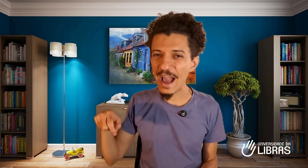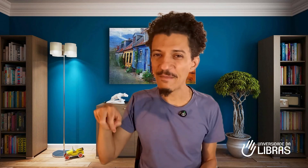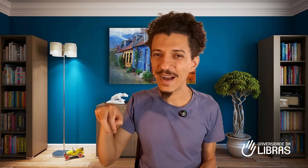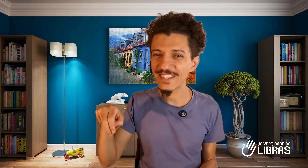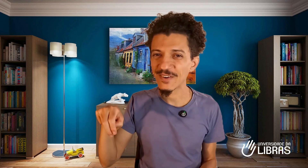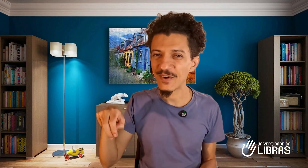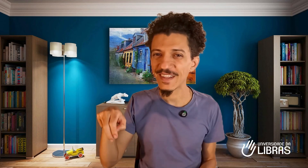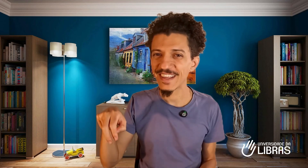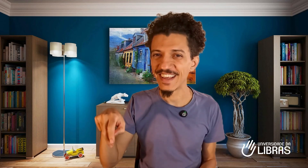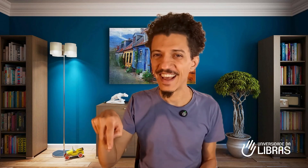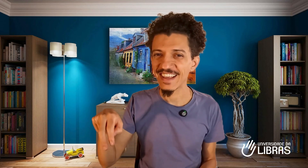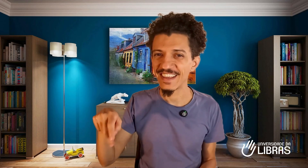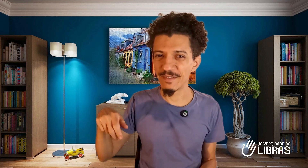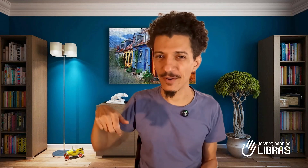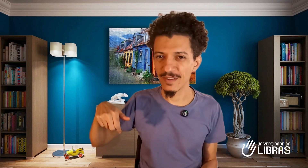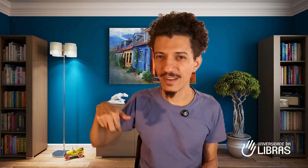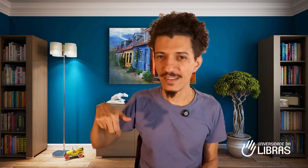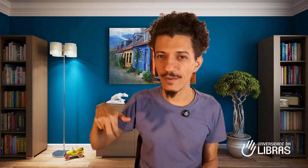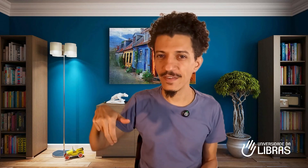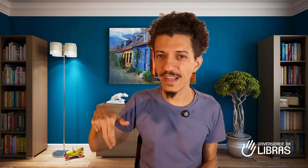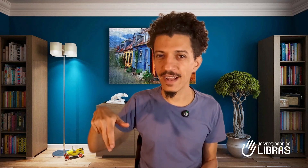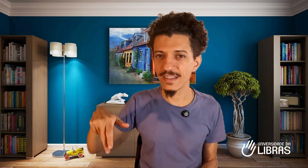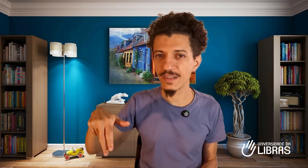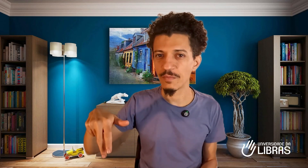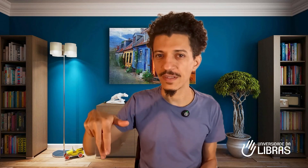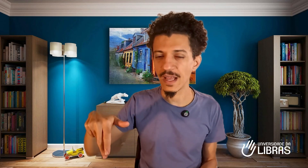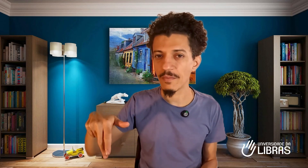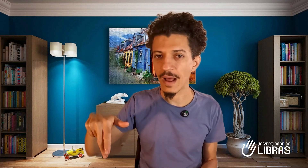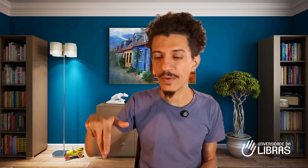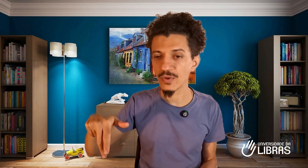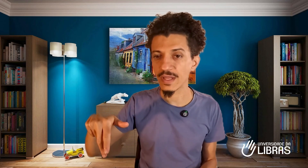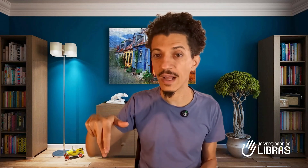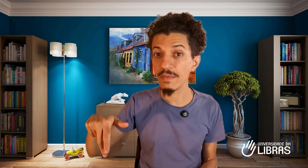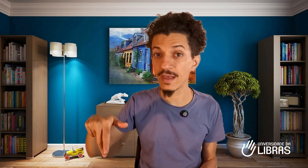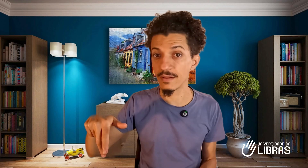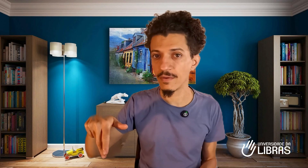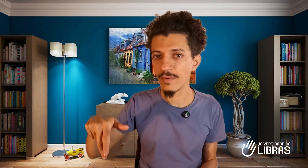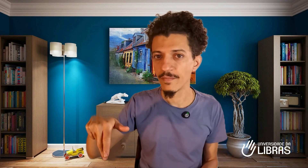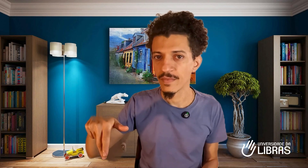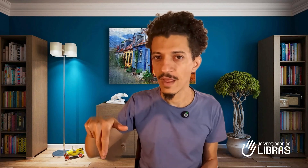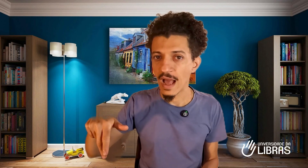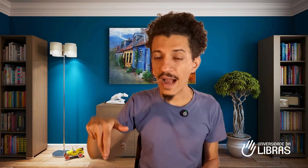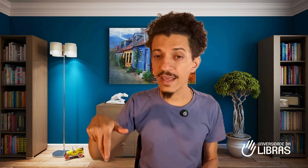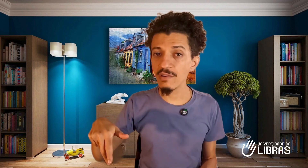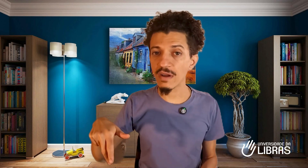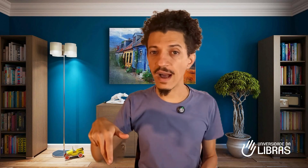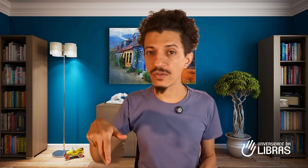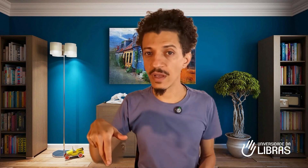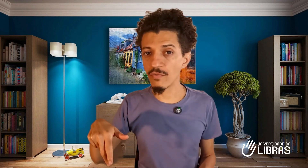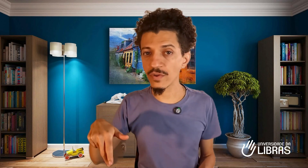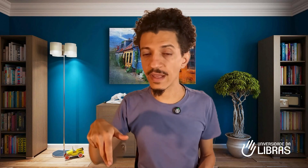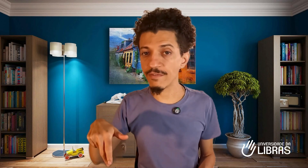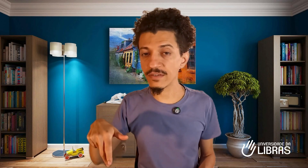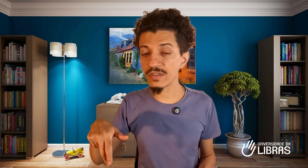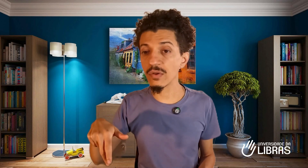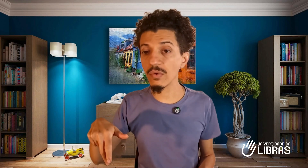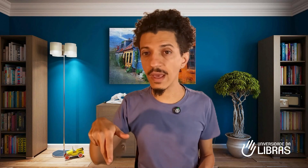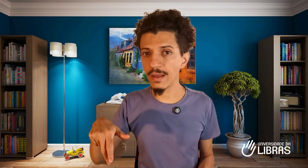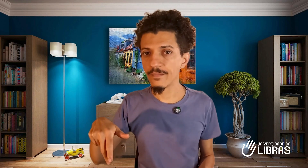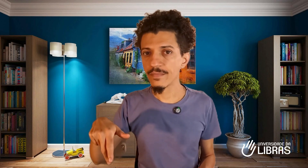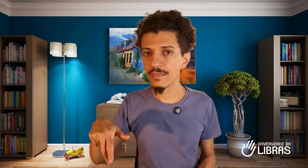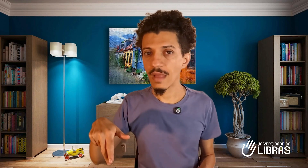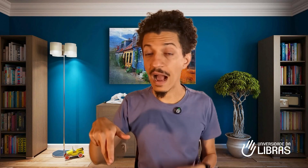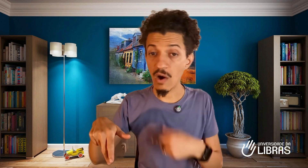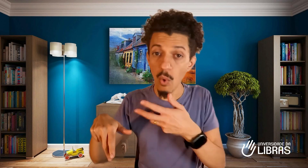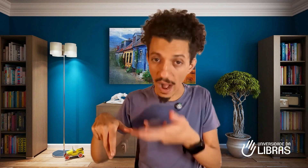a imagem corta aqui. Aqui, pronto. Se eu fizer aqui assim, por exemplo, a pessoa está caminhando. Aqui, no caso, eu vou estar enfatizando o